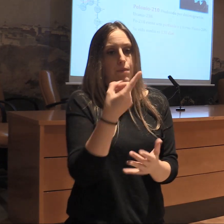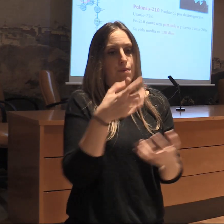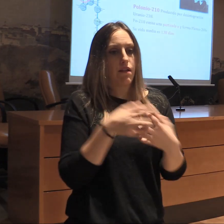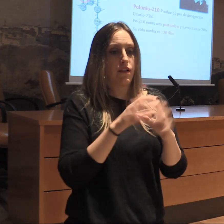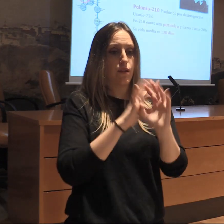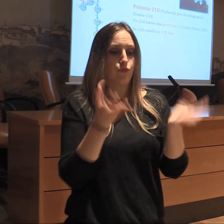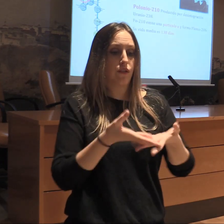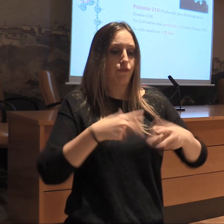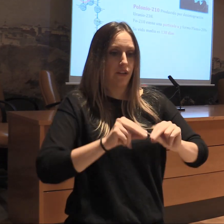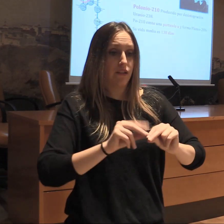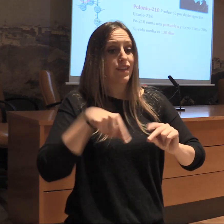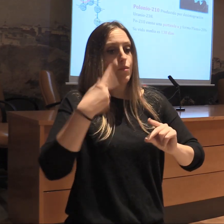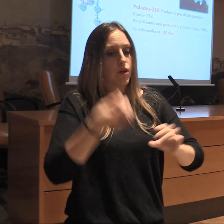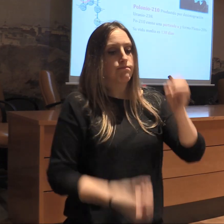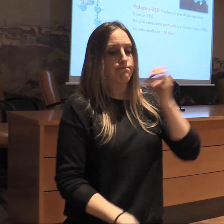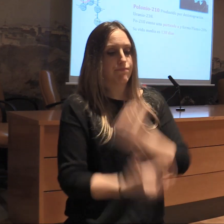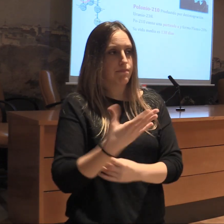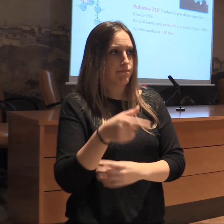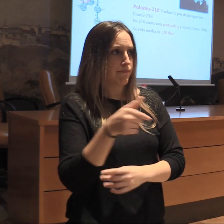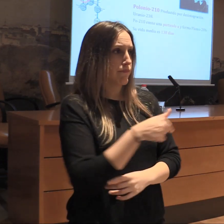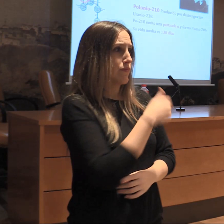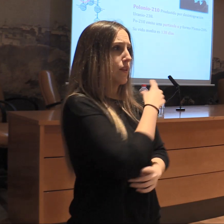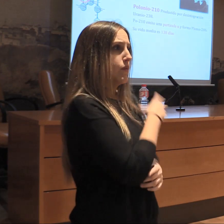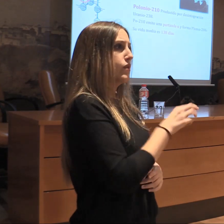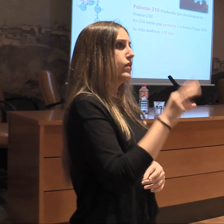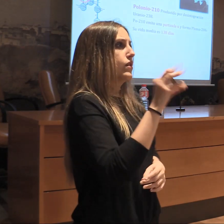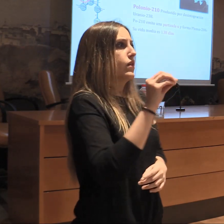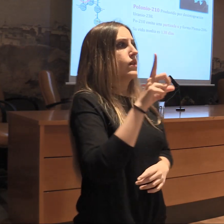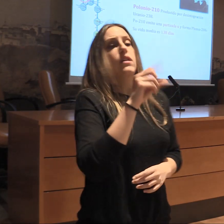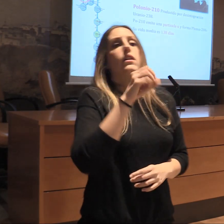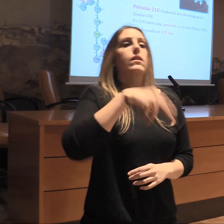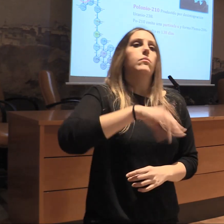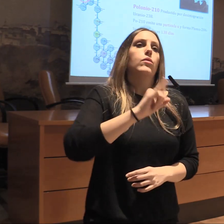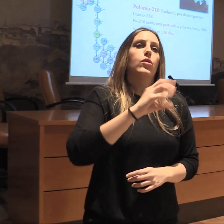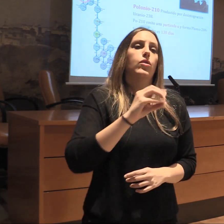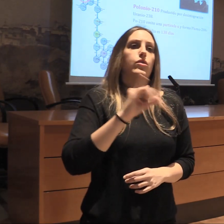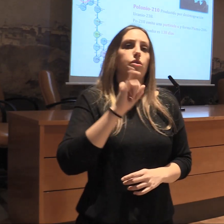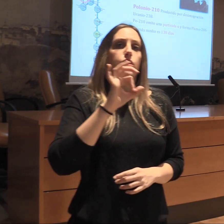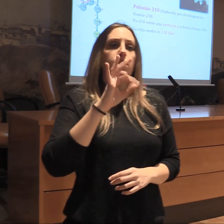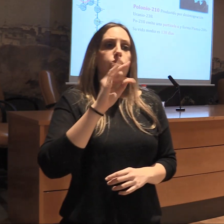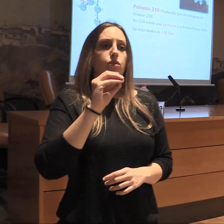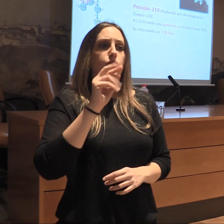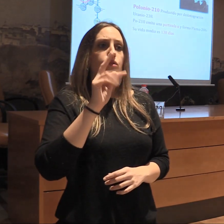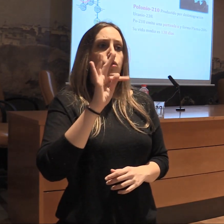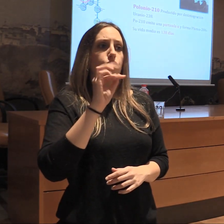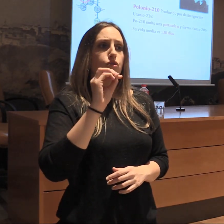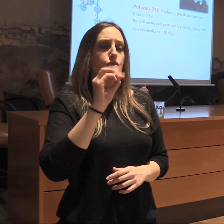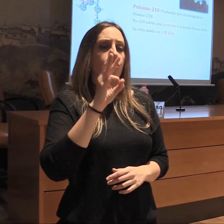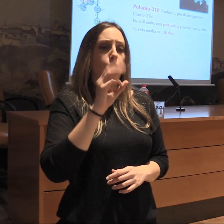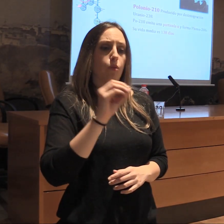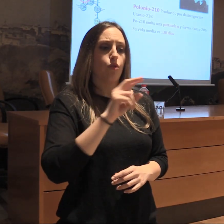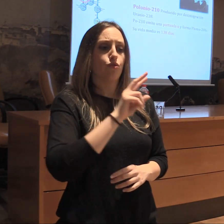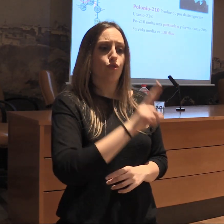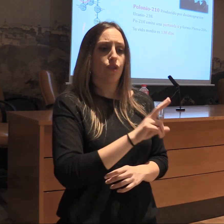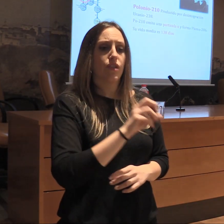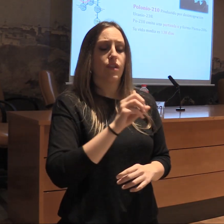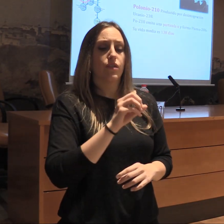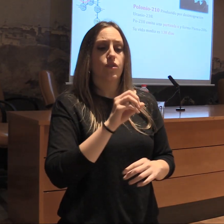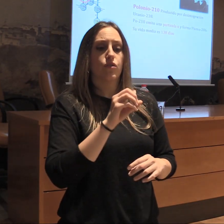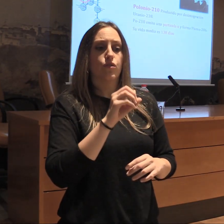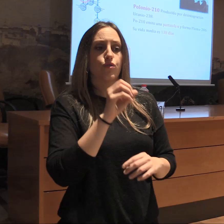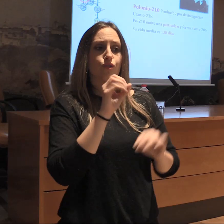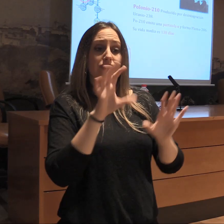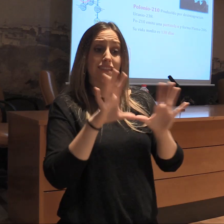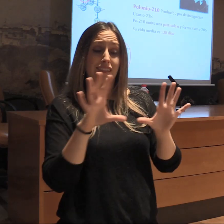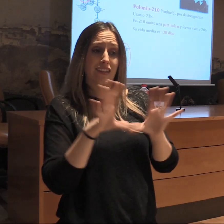Mundial. Bueno, el polonio, el isótopo 210, se produce por la desintegración del uranio con todos